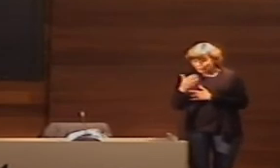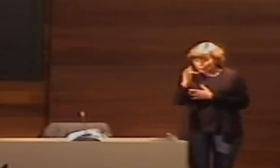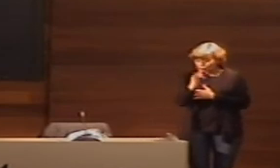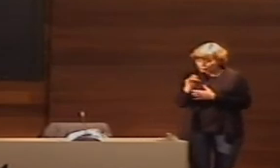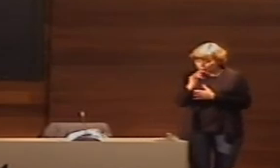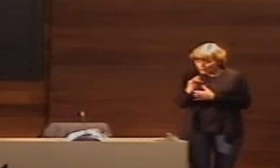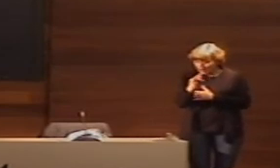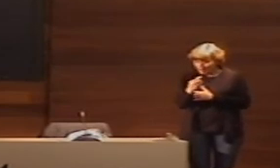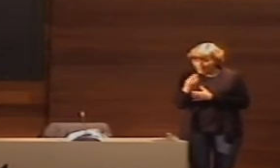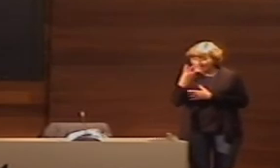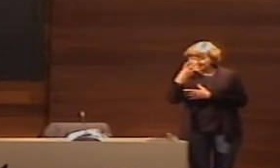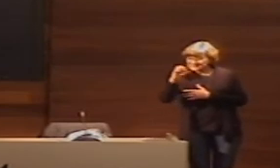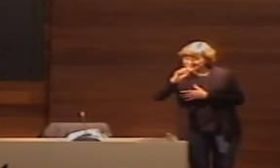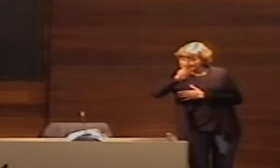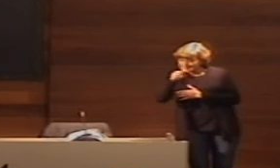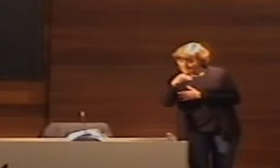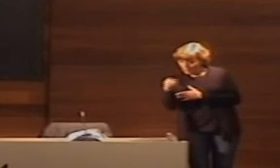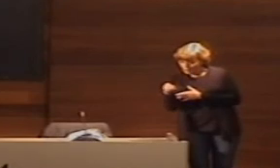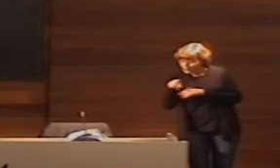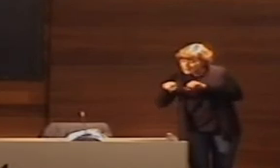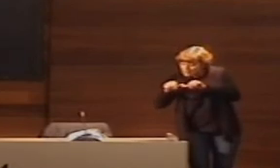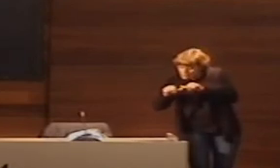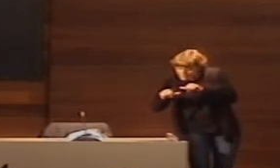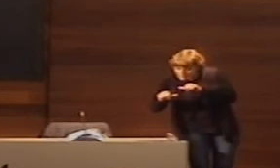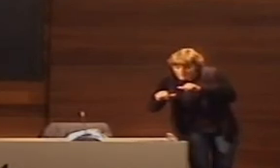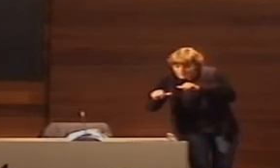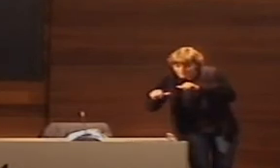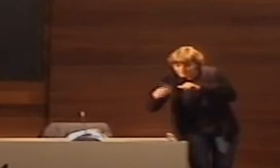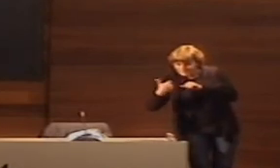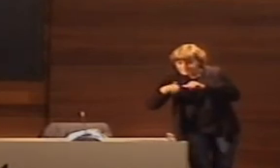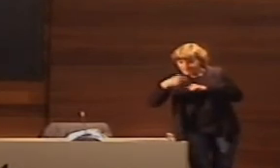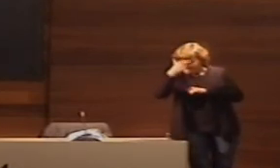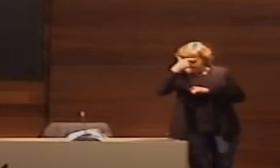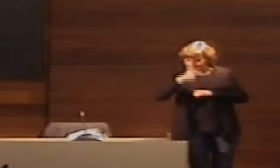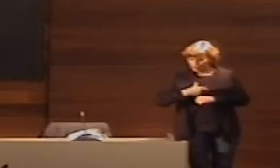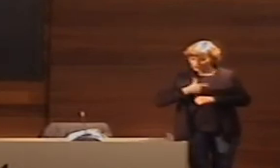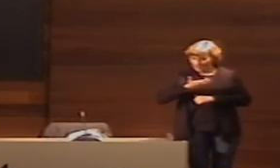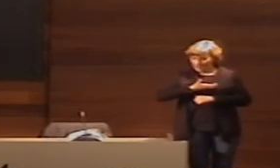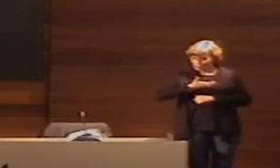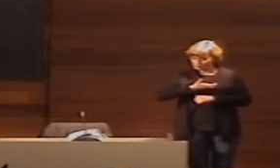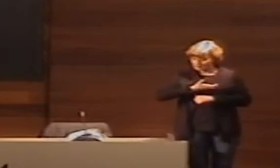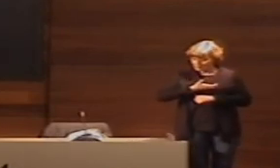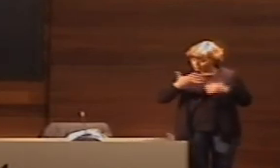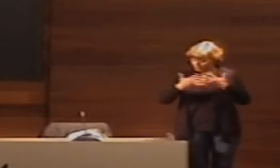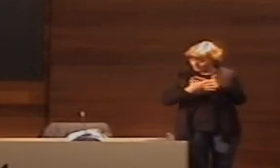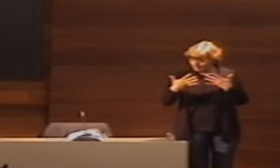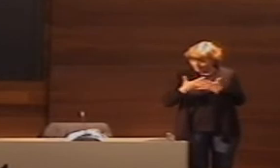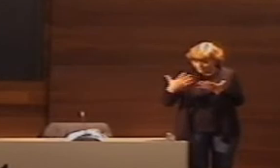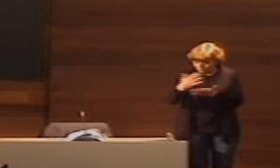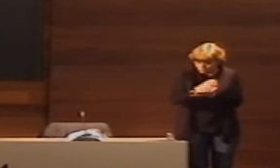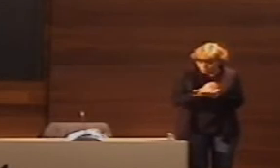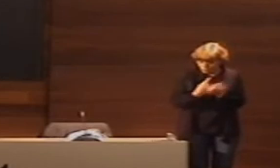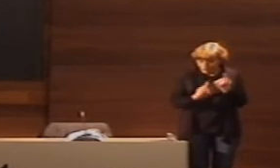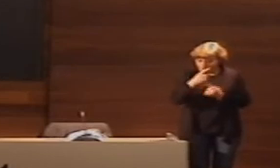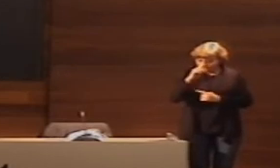han sido muchos los municipios que han cambiado al modelo de recogida puerta a puerta, que baja impropios y aumenta